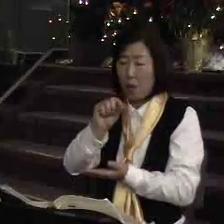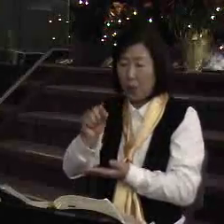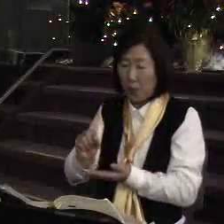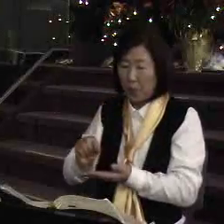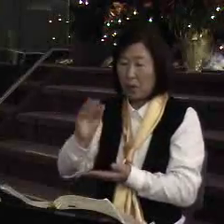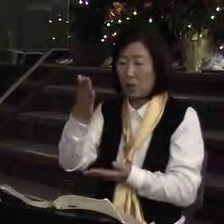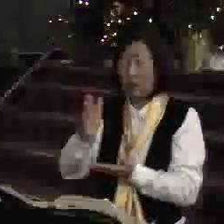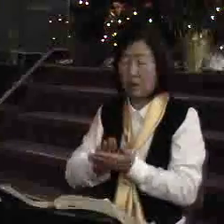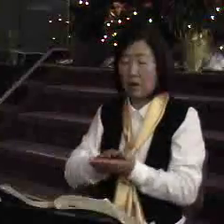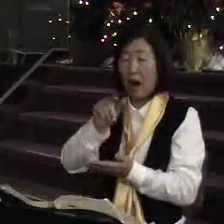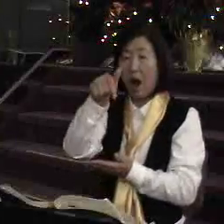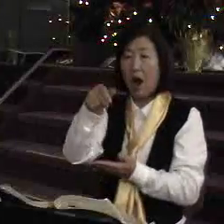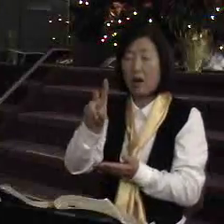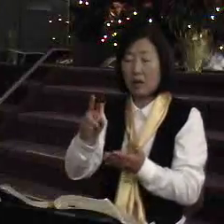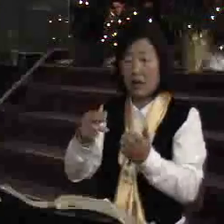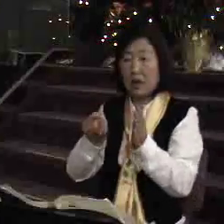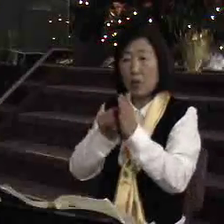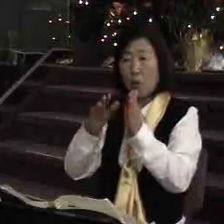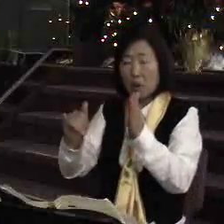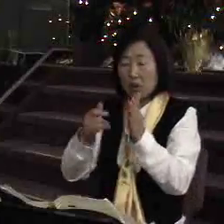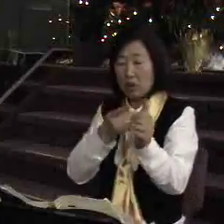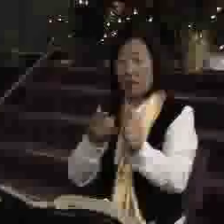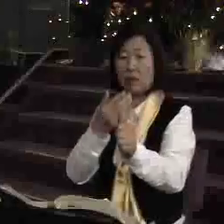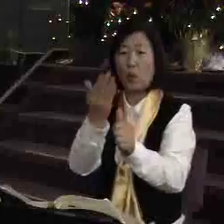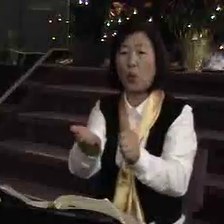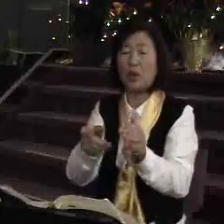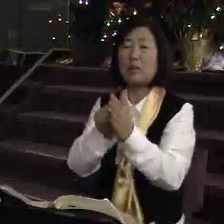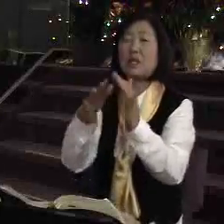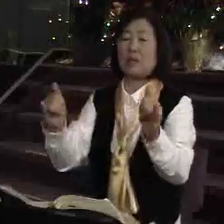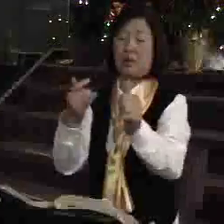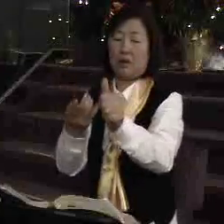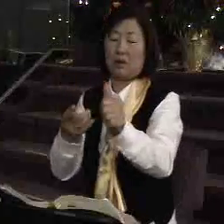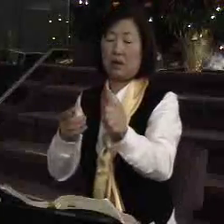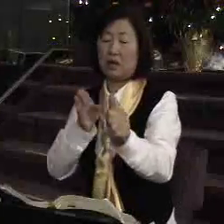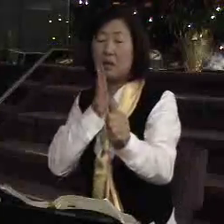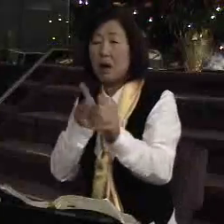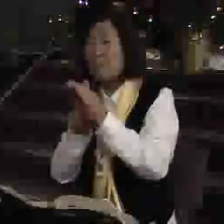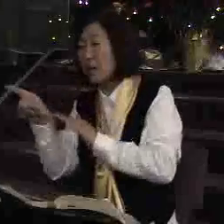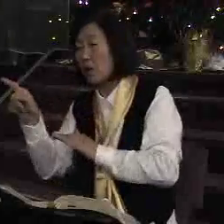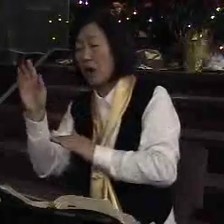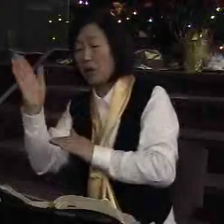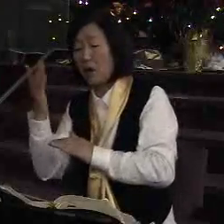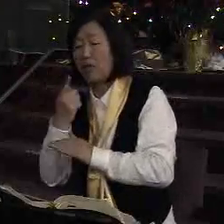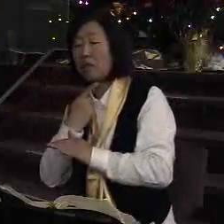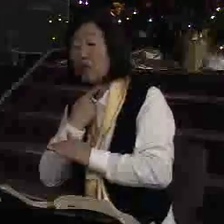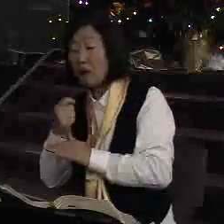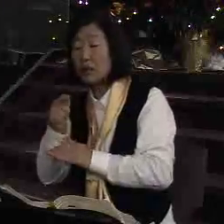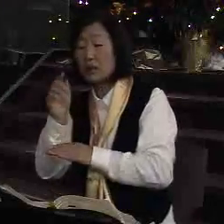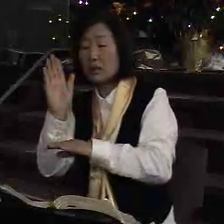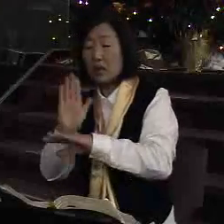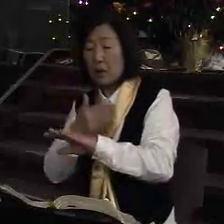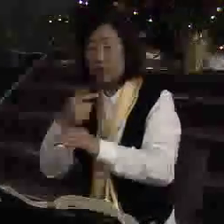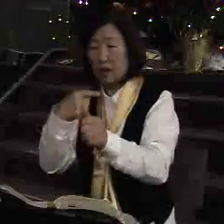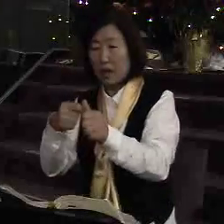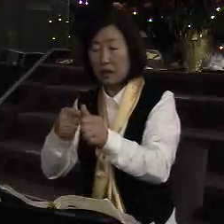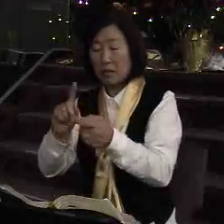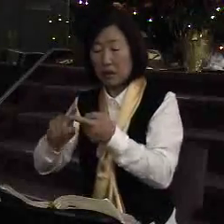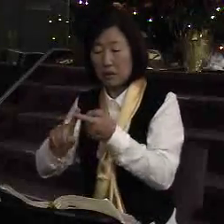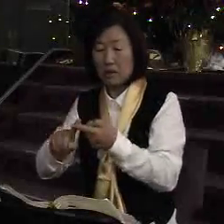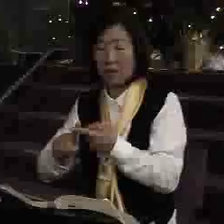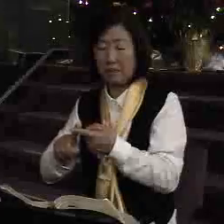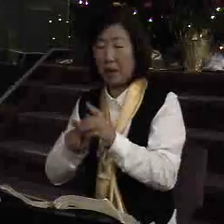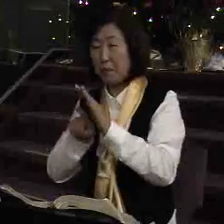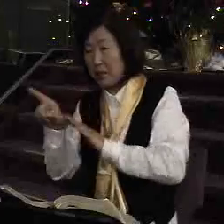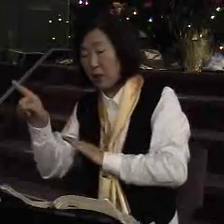교인들에게 당신들이 그 교인들이 정말 빗나가게 되었던 이 잘못된 가르침을 통해